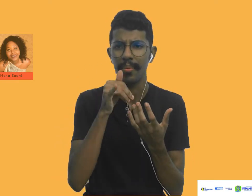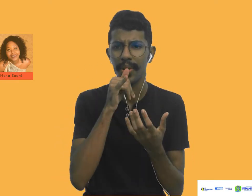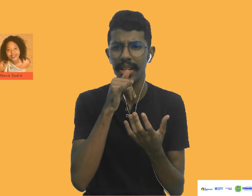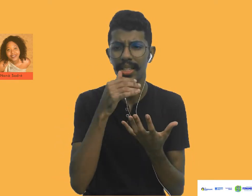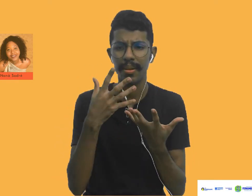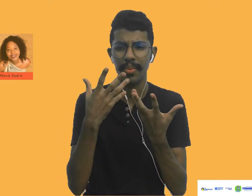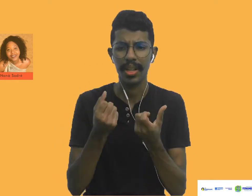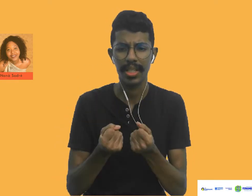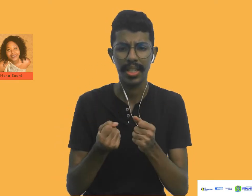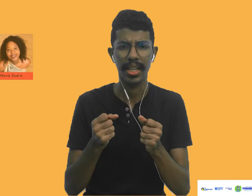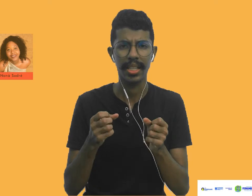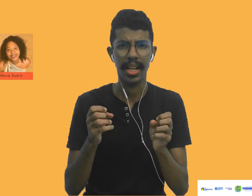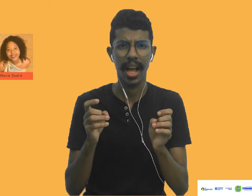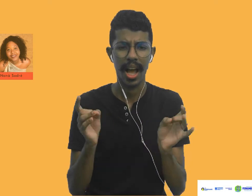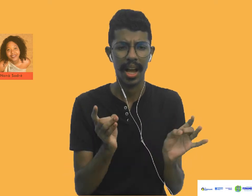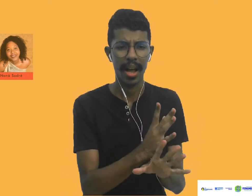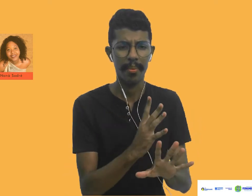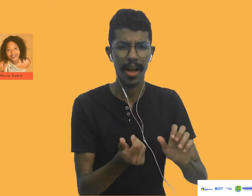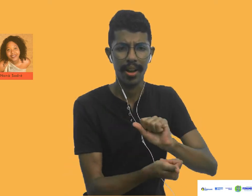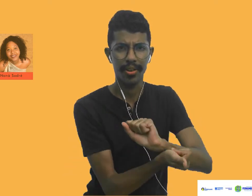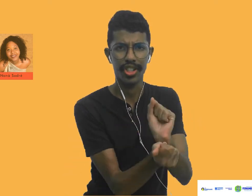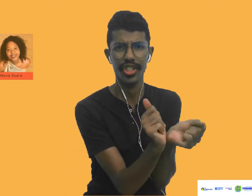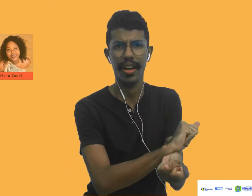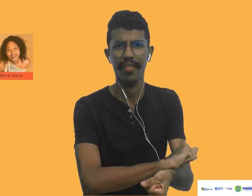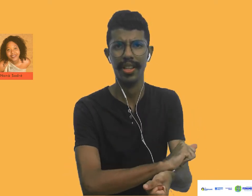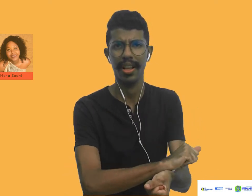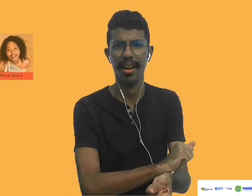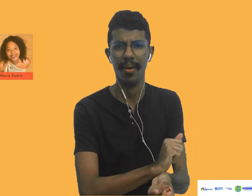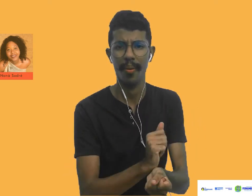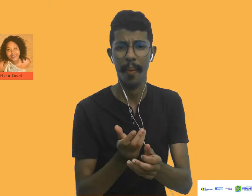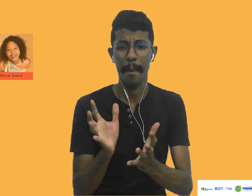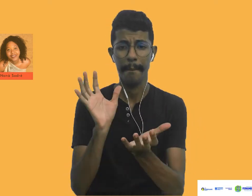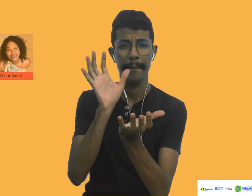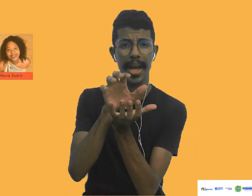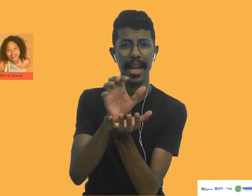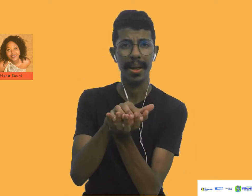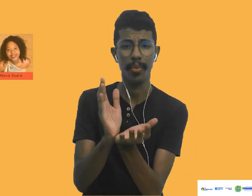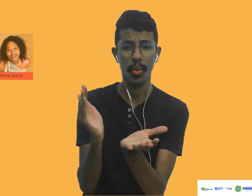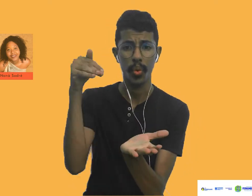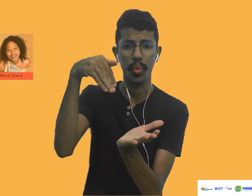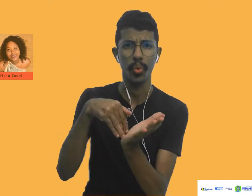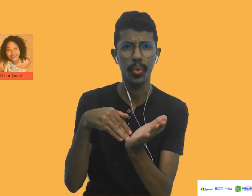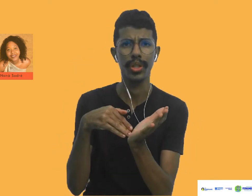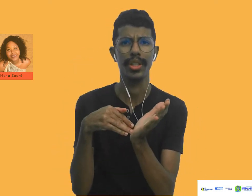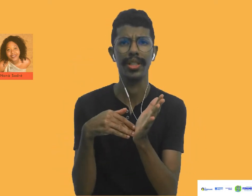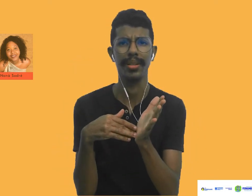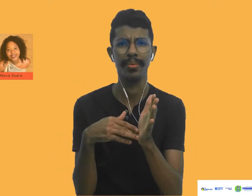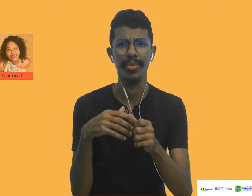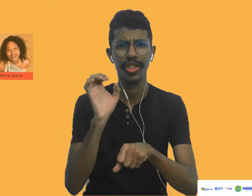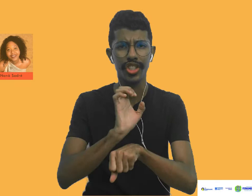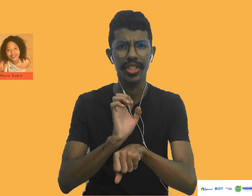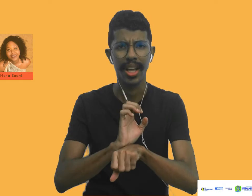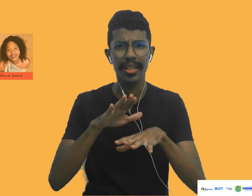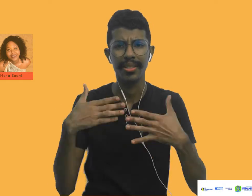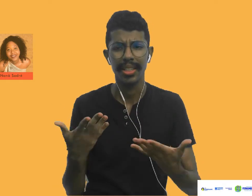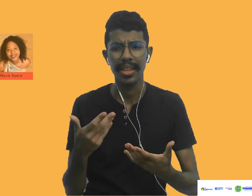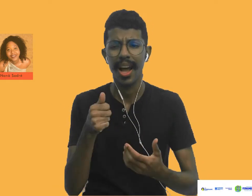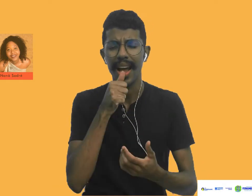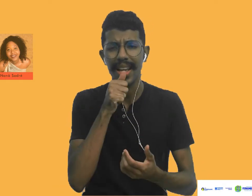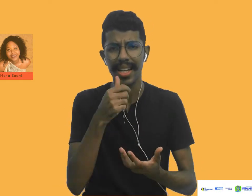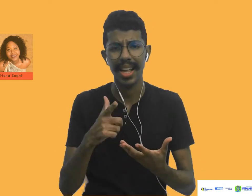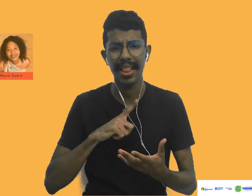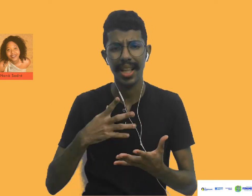da escravatura. Pernambuco foi o último estado. Então, assim, nós temos muitas sequelas ainda de estar aqui, ó, batendo a